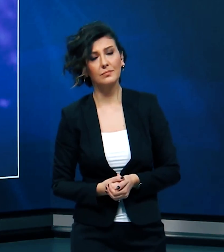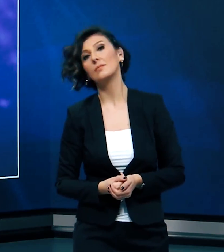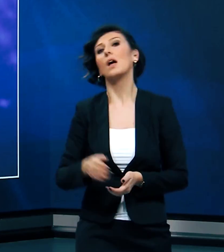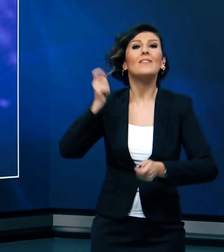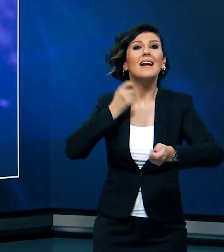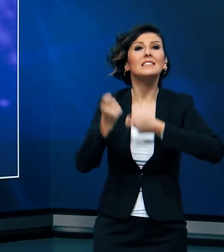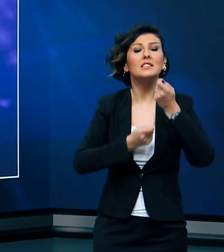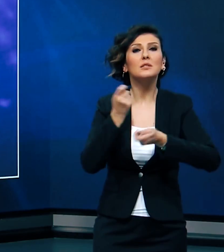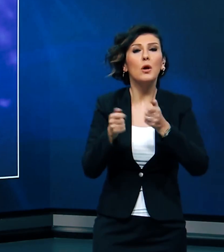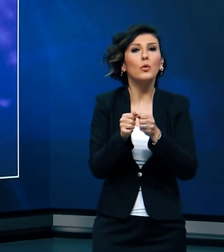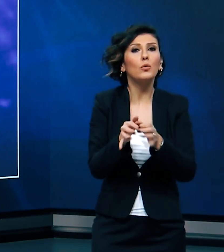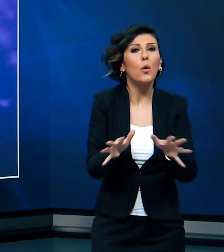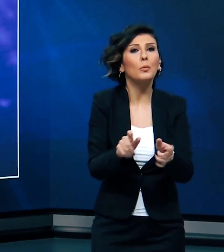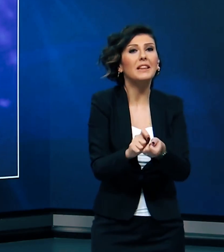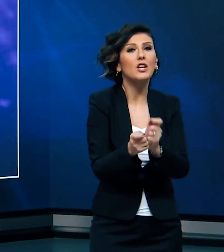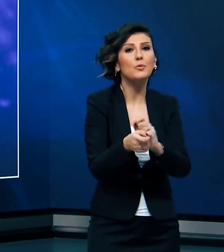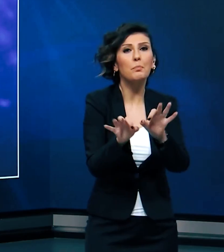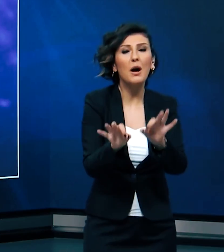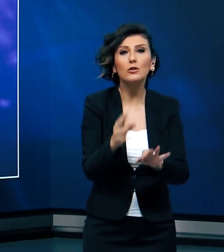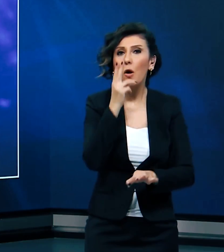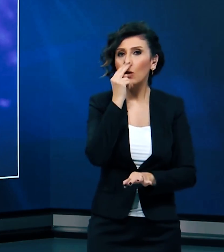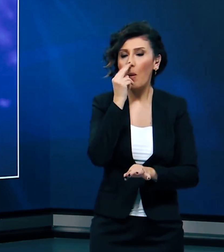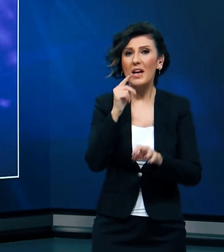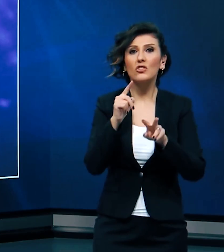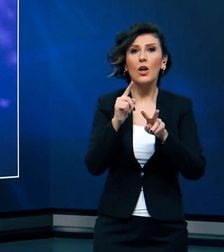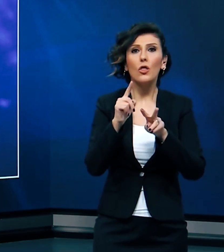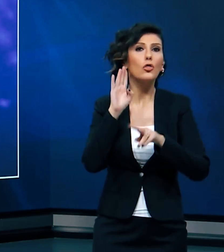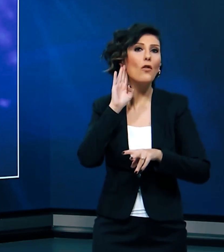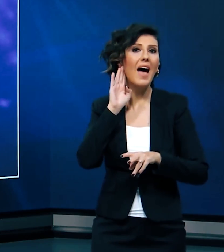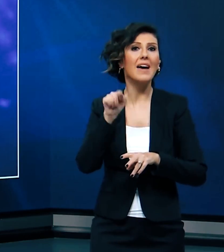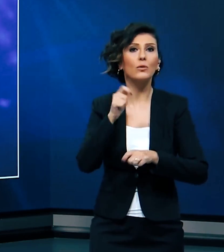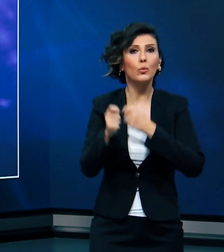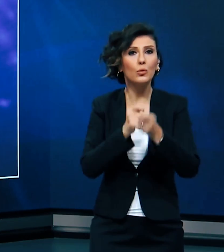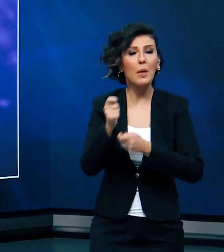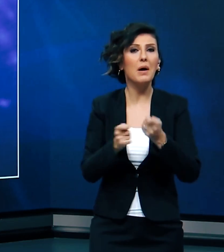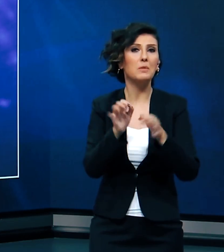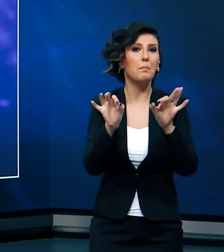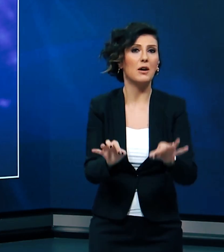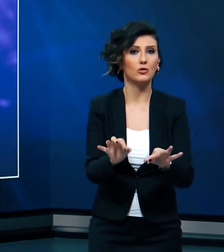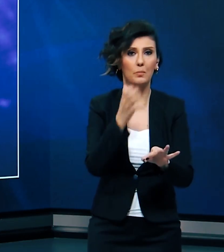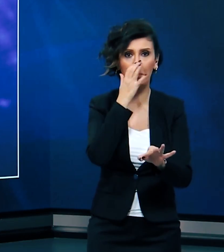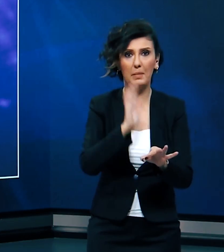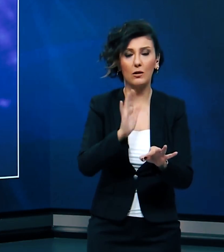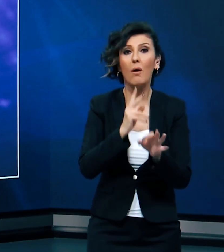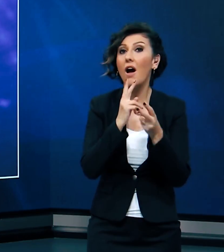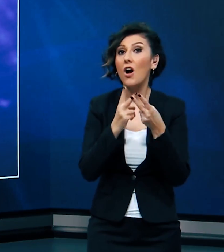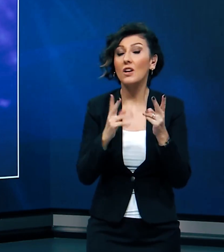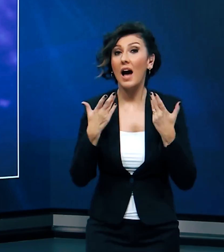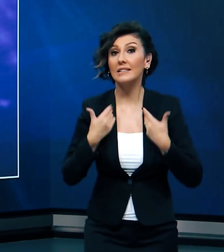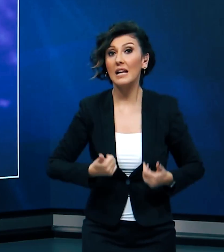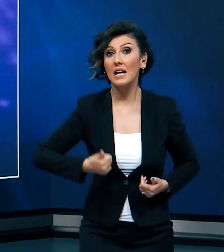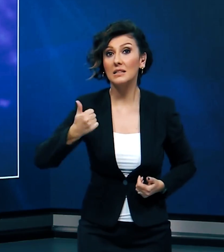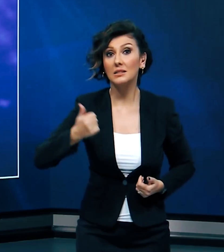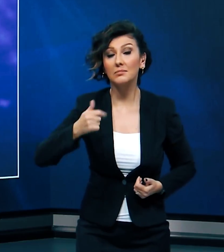Noter hizmetlerinde köklü bir değişiklik başlıyor. Nöbetçi noterlik uygulaması devreye girmeye hazırlanıyor. Açıklama